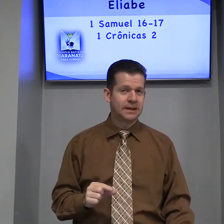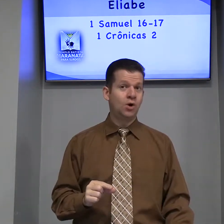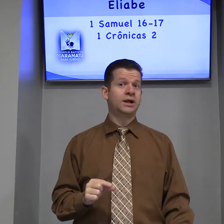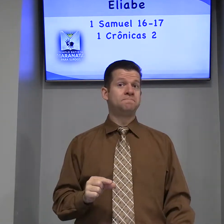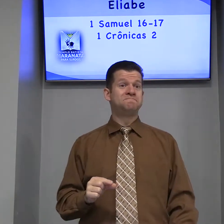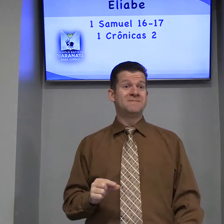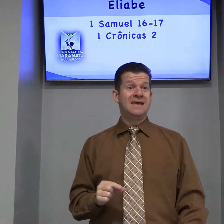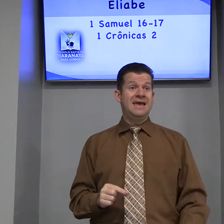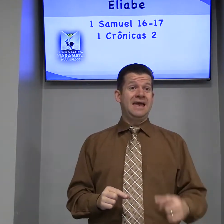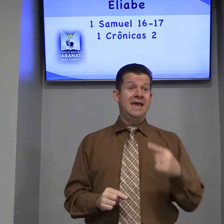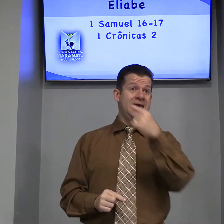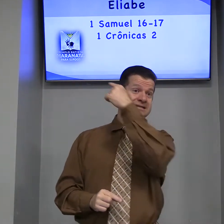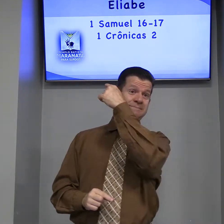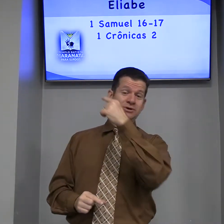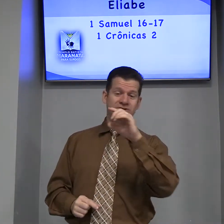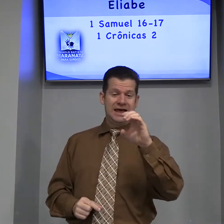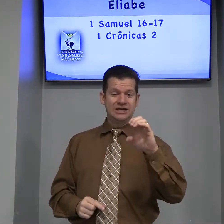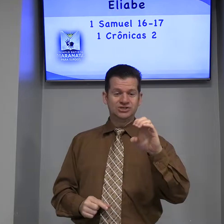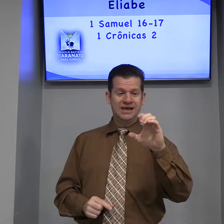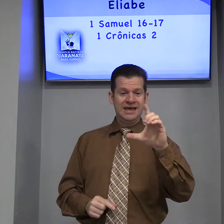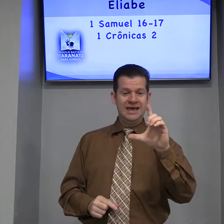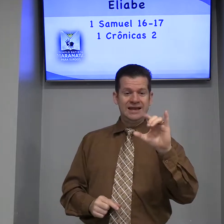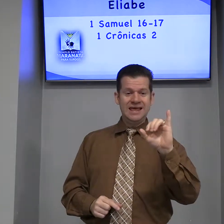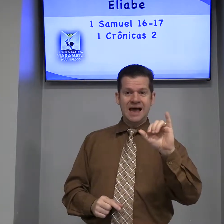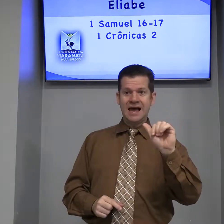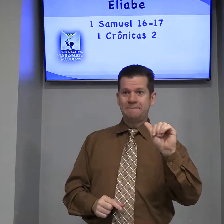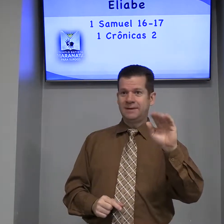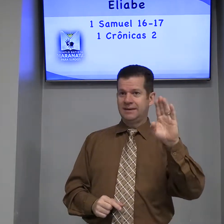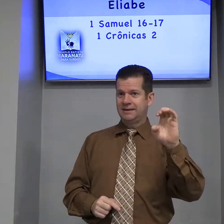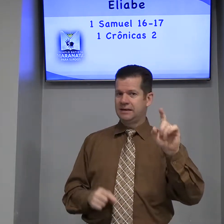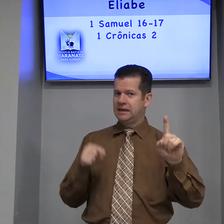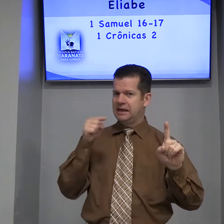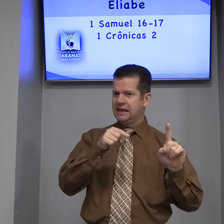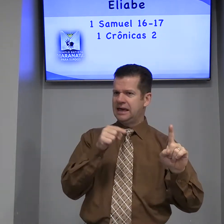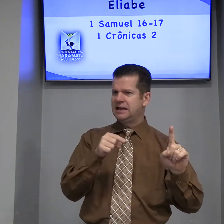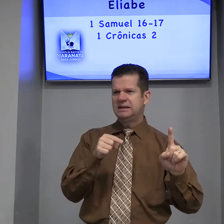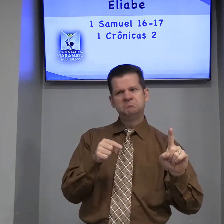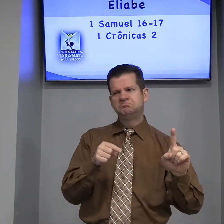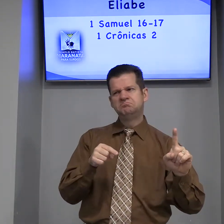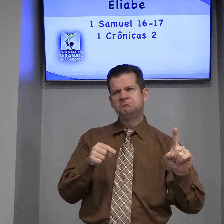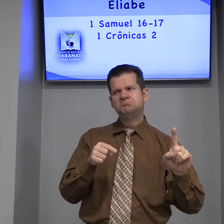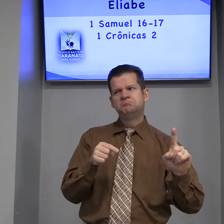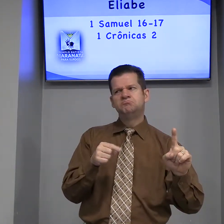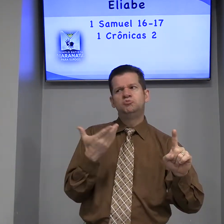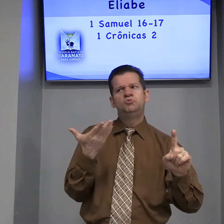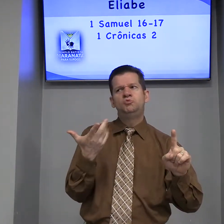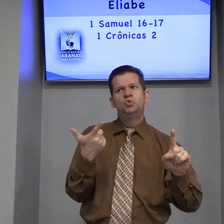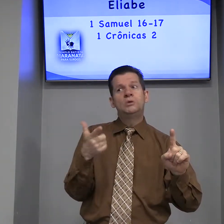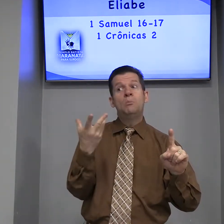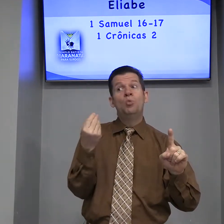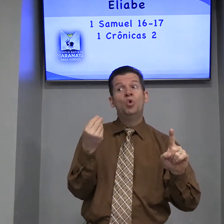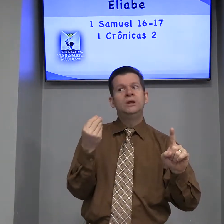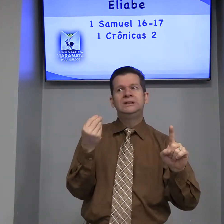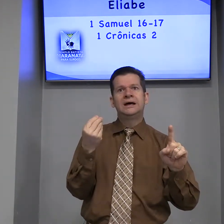Agora, esse personagem, Eliabe, ele não tem muita